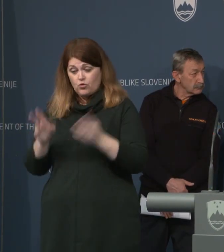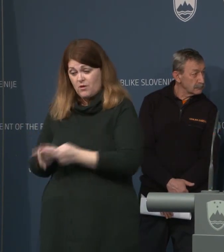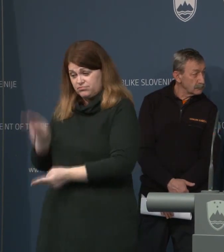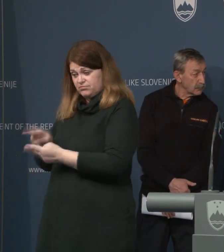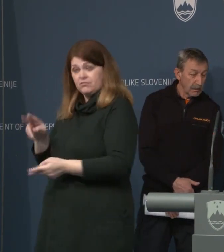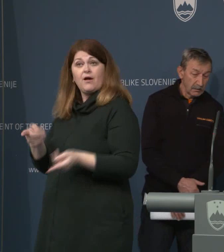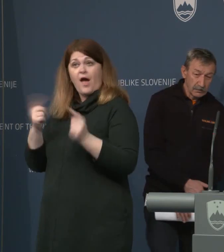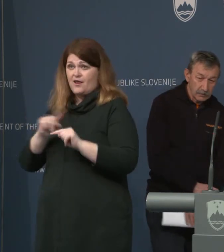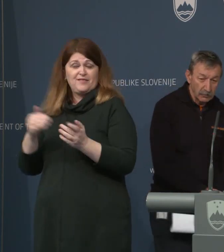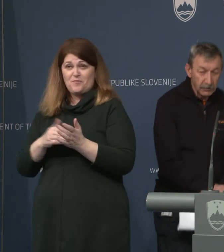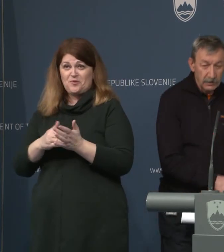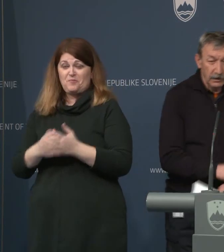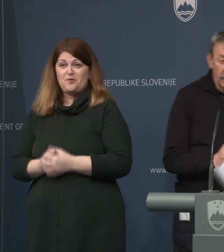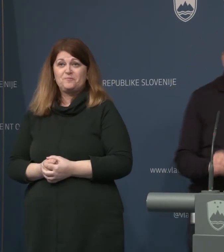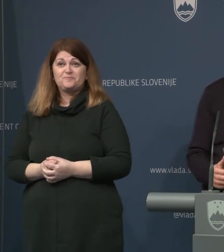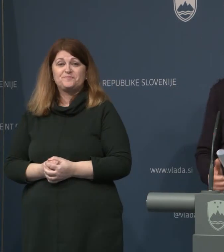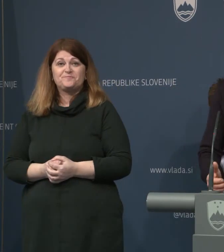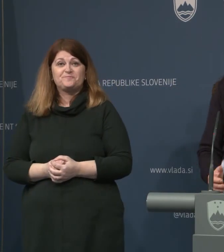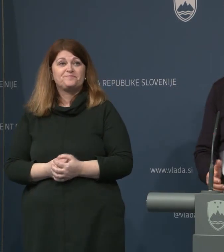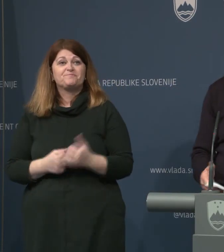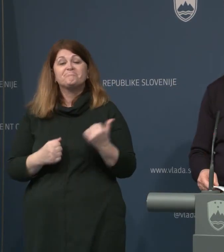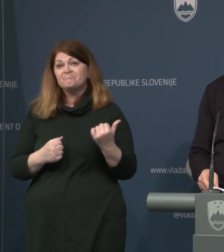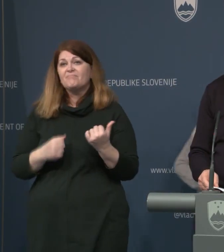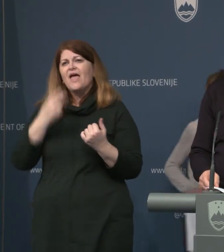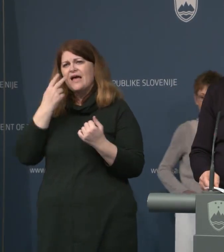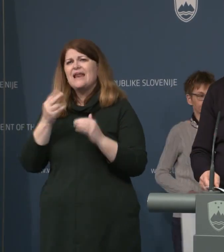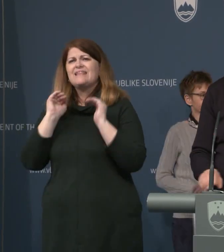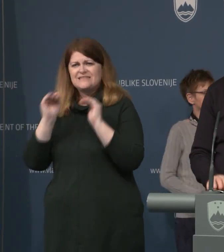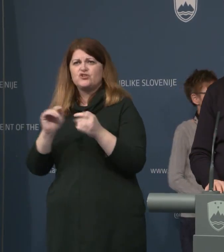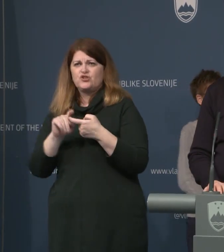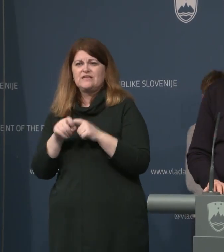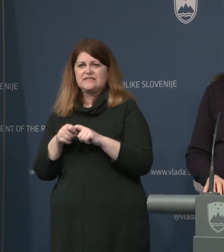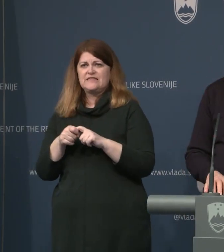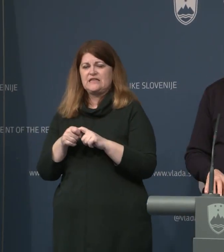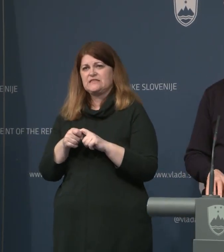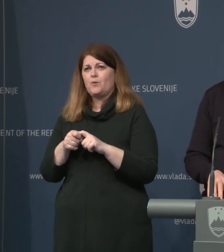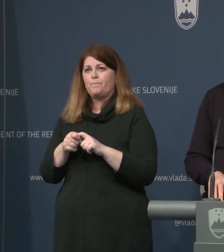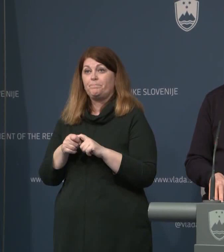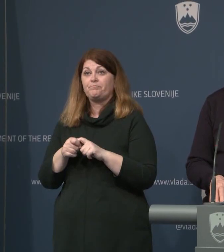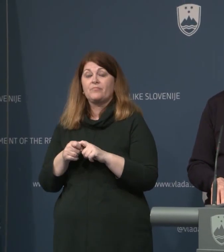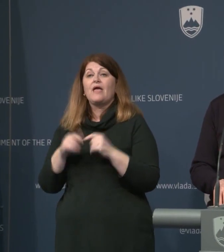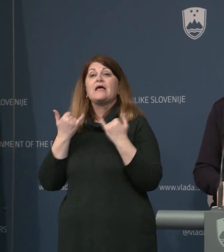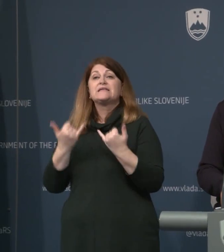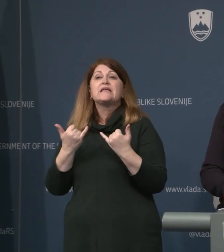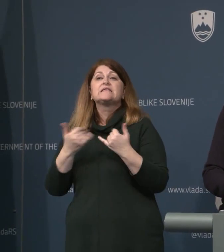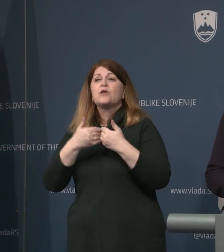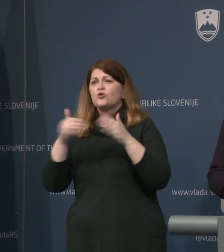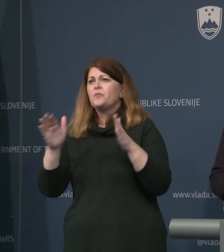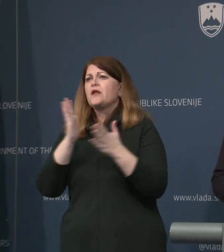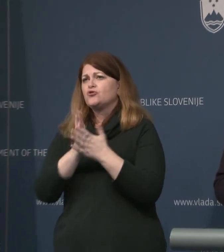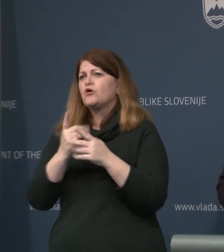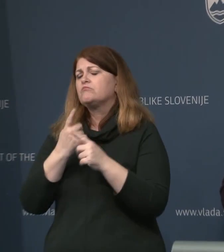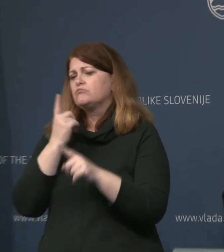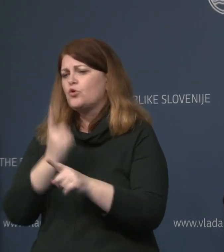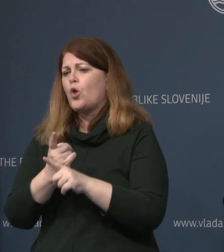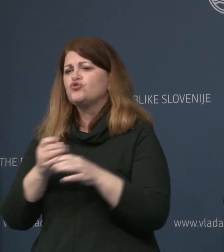lepa. No, ja, najprej morda jaz okrog zaščitnih sredstev teh. No, zdaj se odpirajo že kar določeni